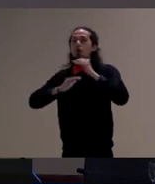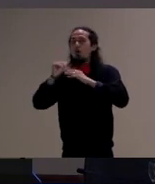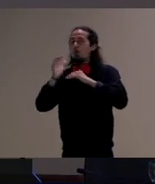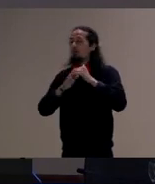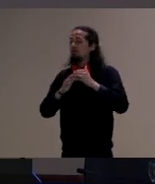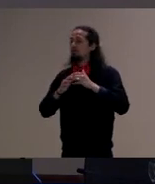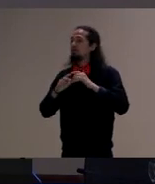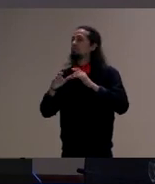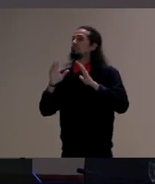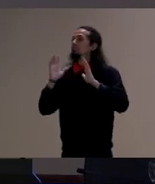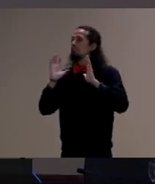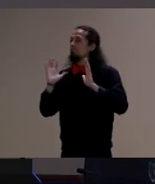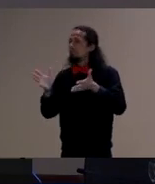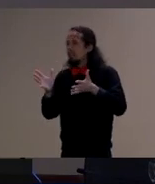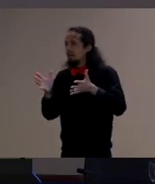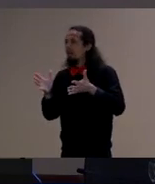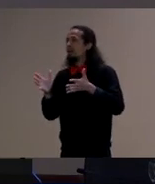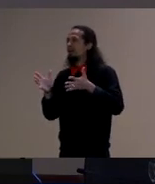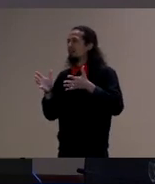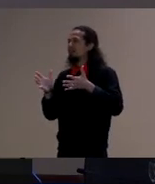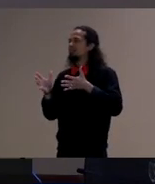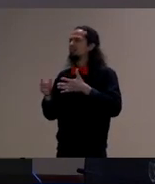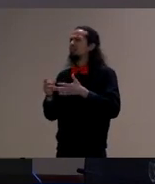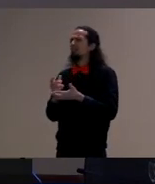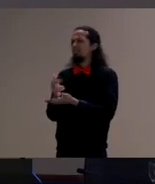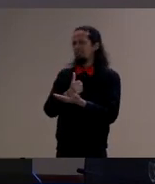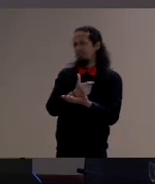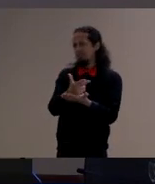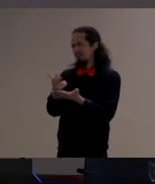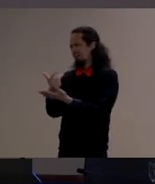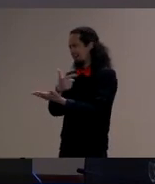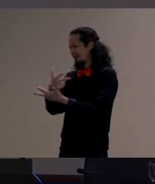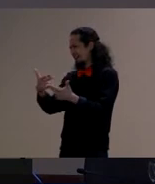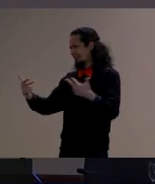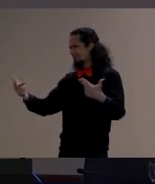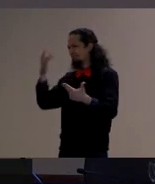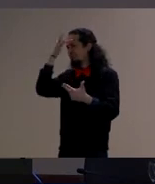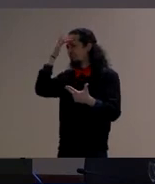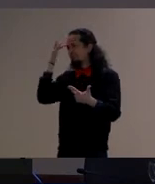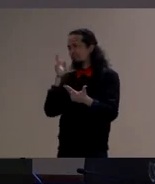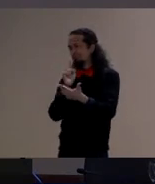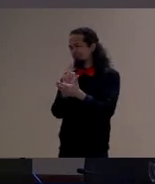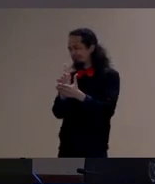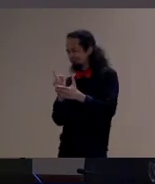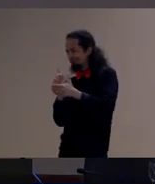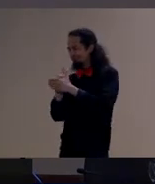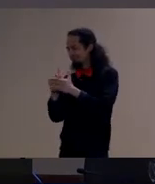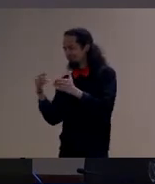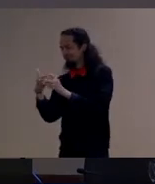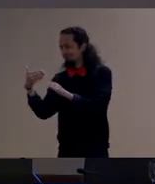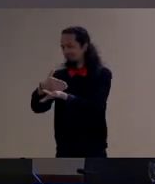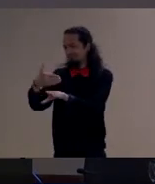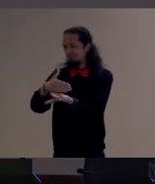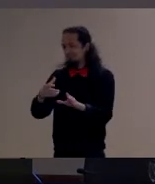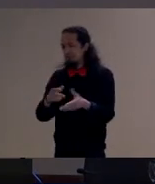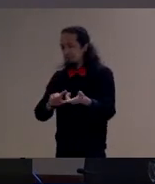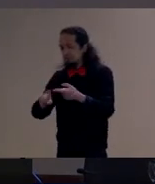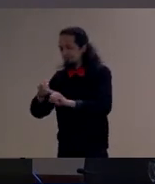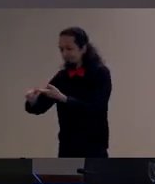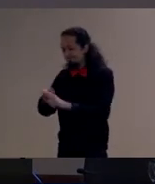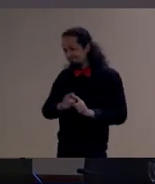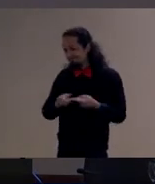muitas mãos né É realmente a muitas mãos nem um documento construído escrito